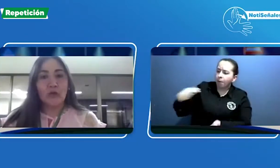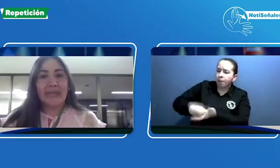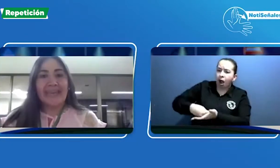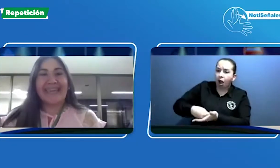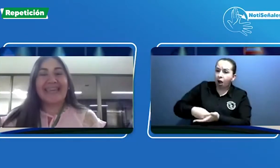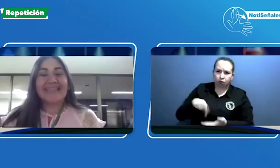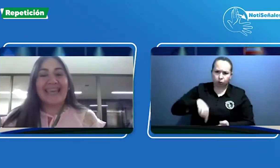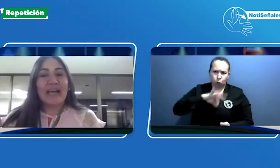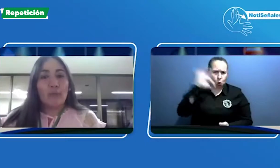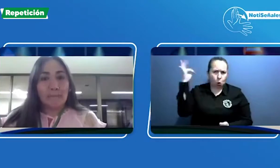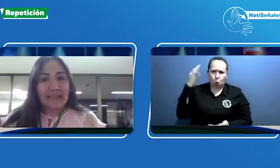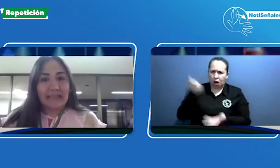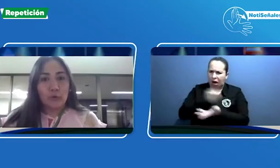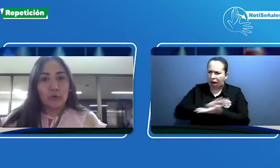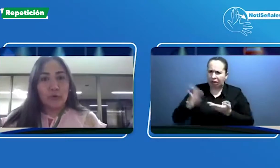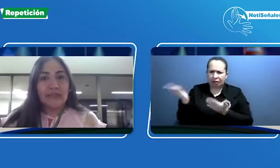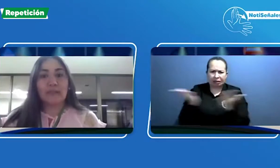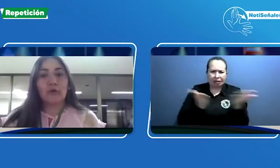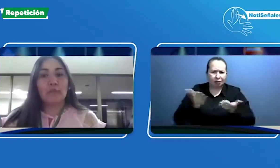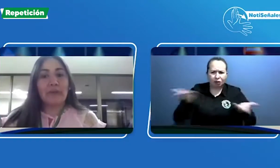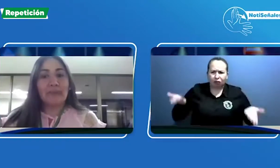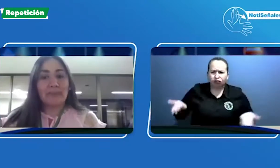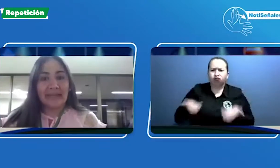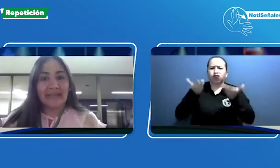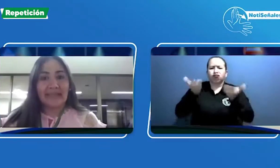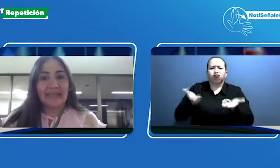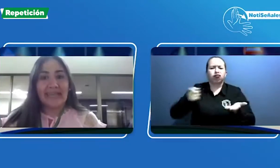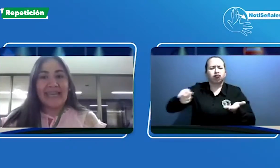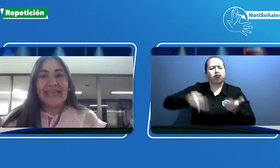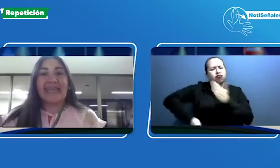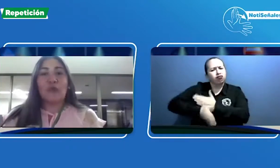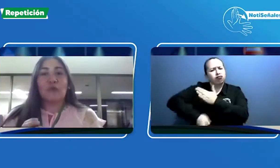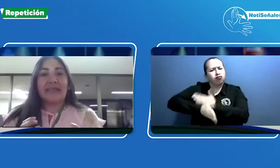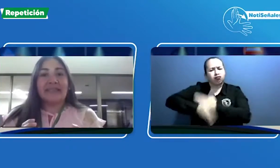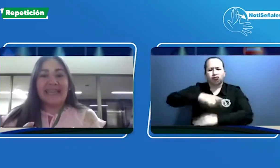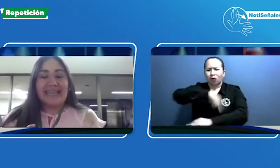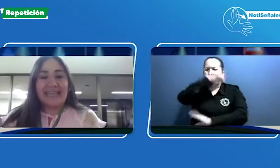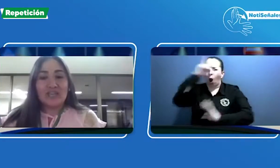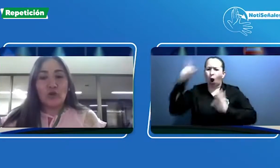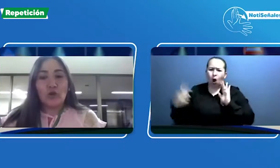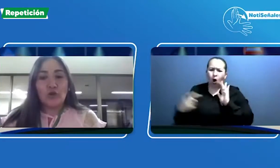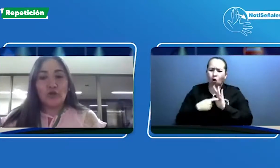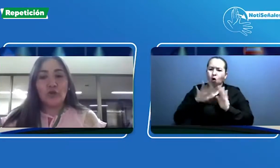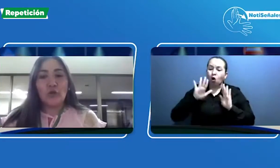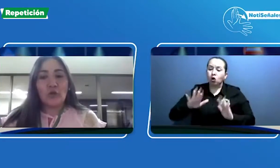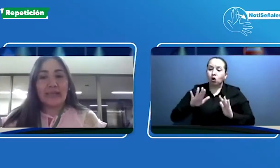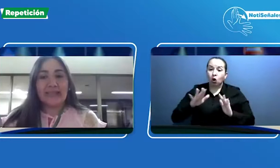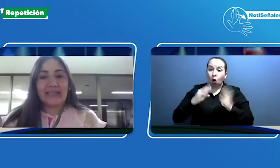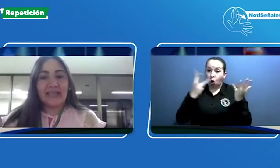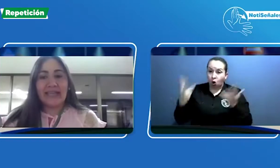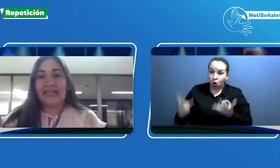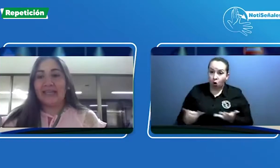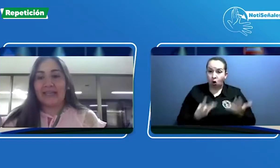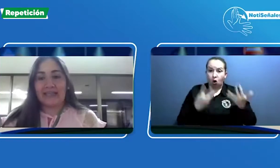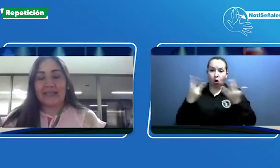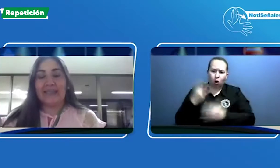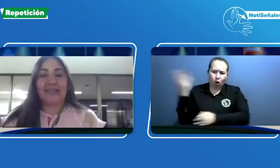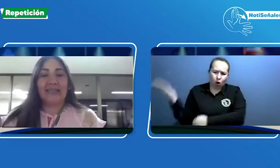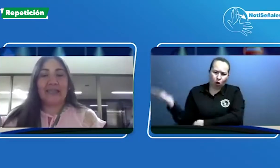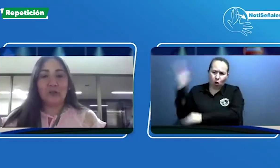tratado que sea completo de forma permanente que durante las ocho horas del día